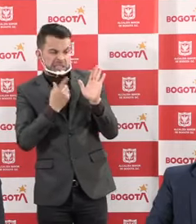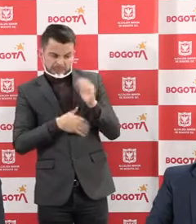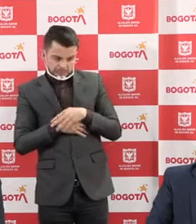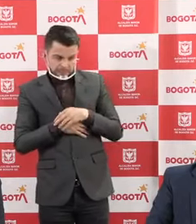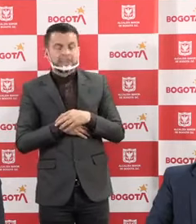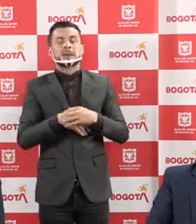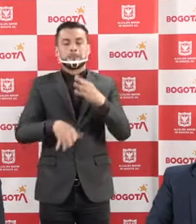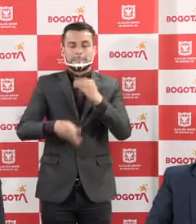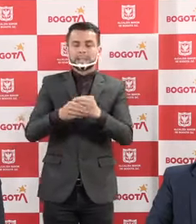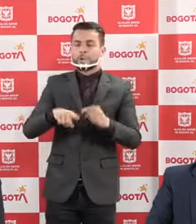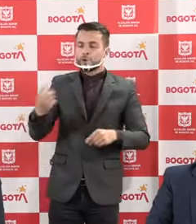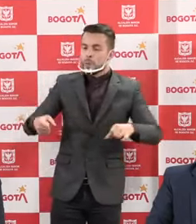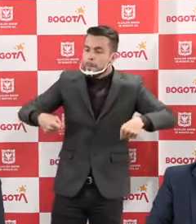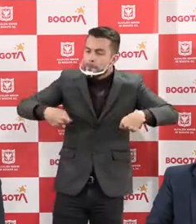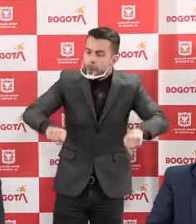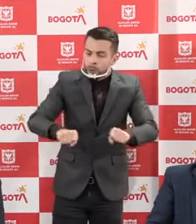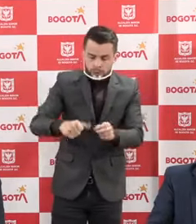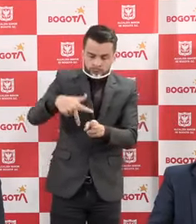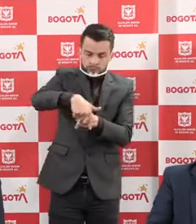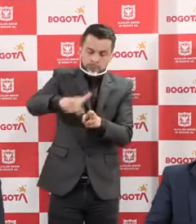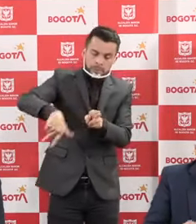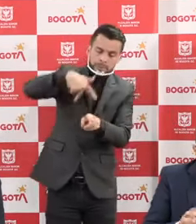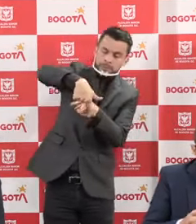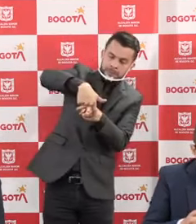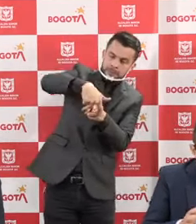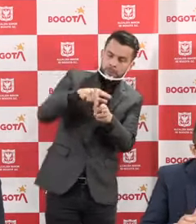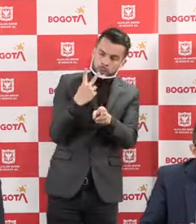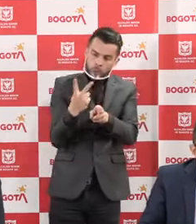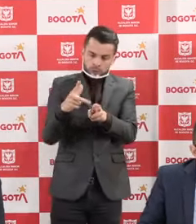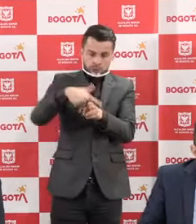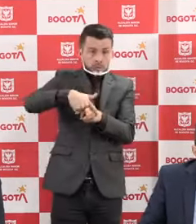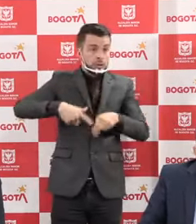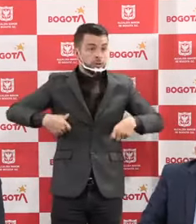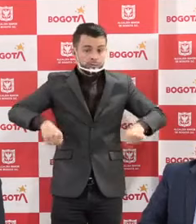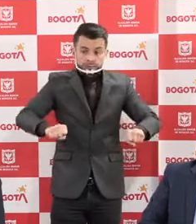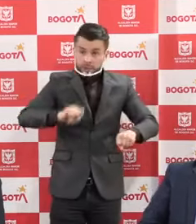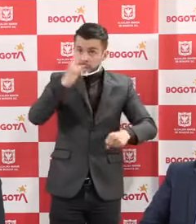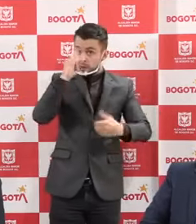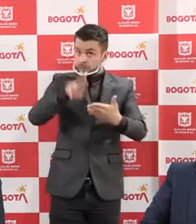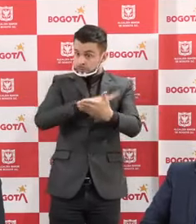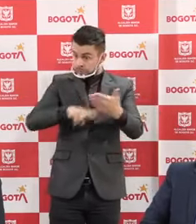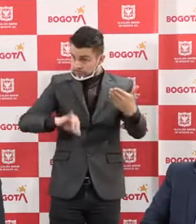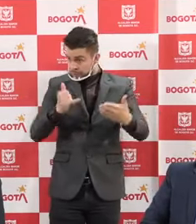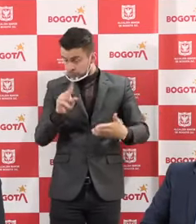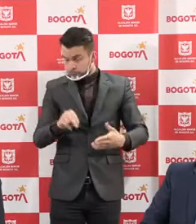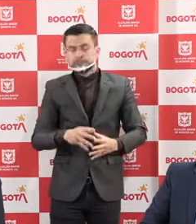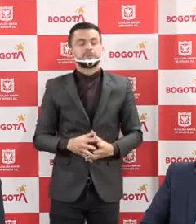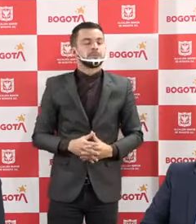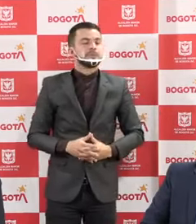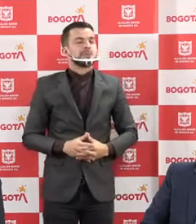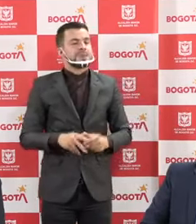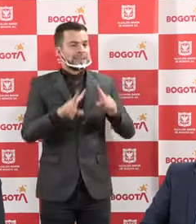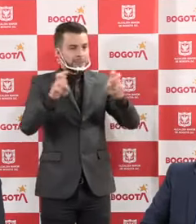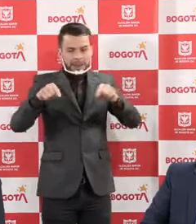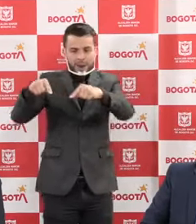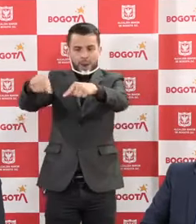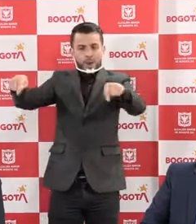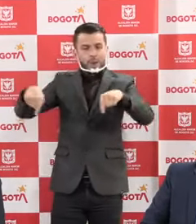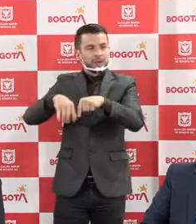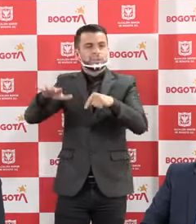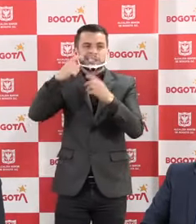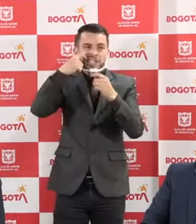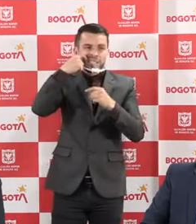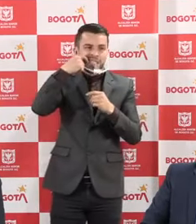de parrilleros de motos frente al funcionamiento de los consultorios odontológicos en el